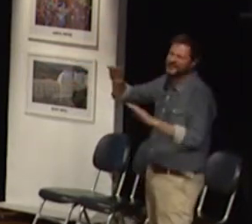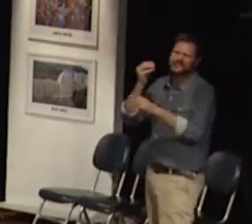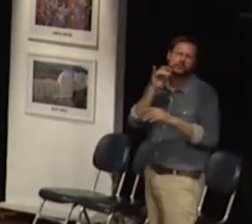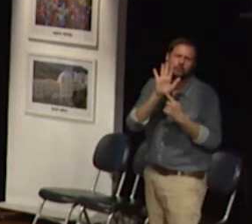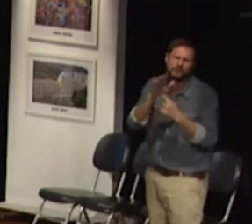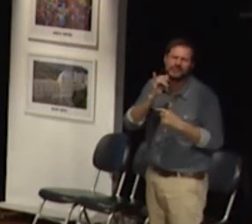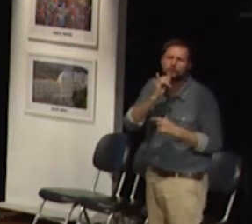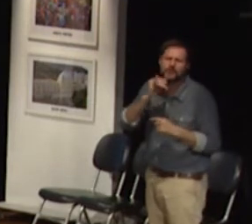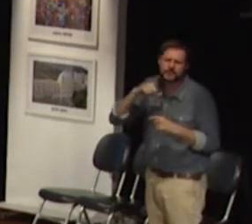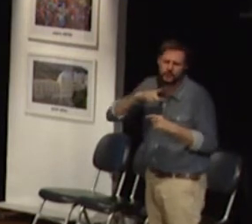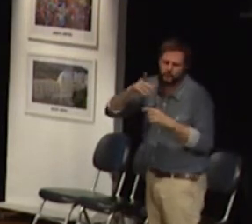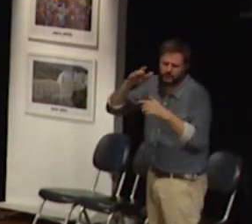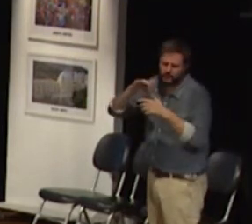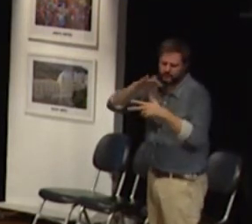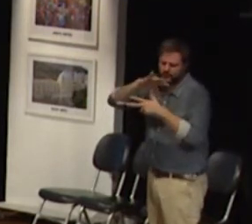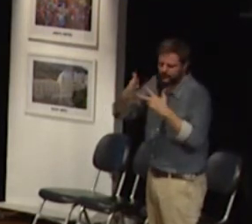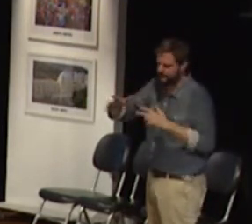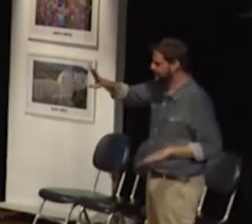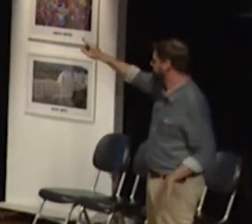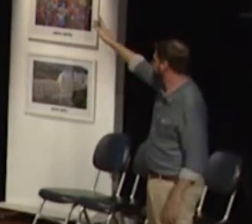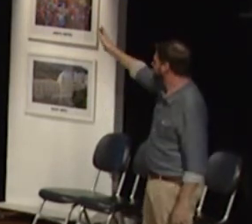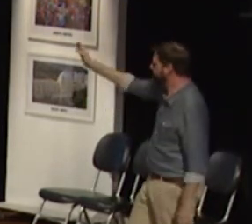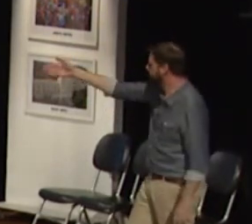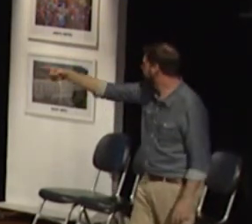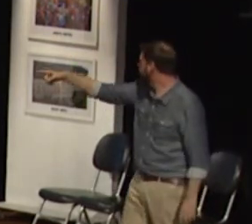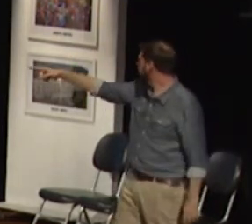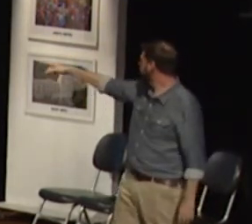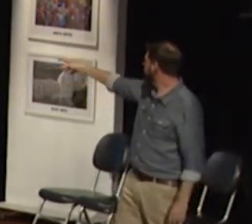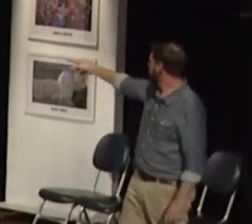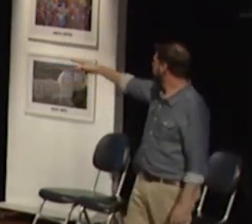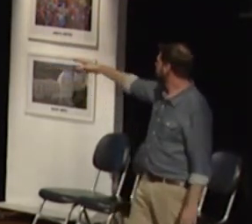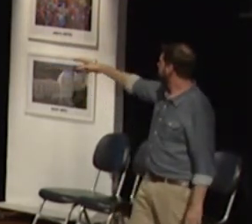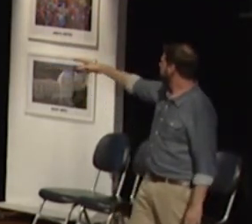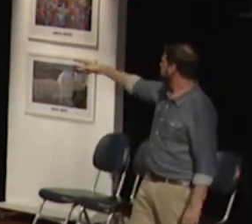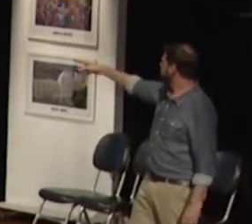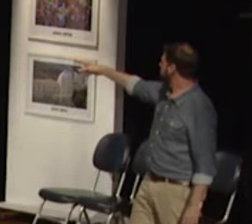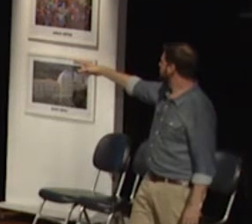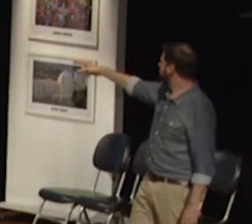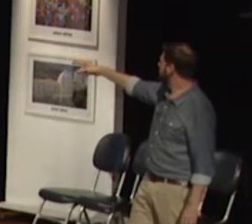Então, pensando nessa simulação do Enem, é só um exemplo para que vocês venham entender como que isso se deu.